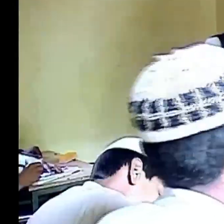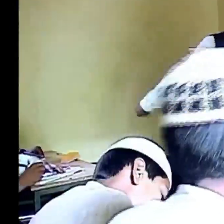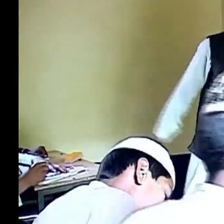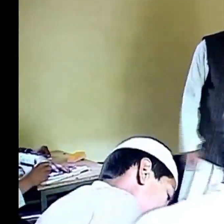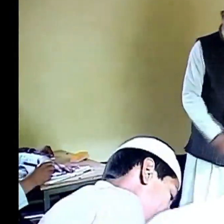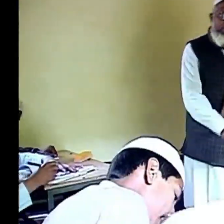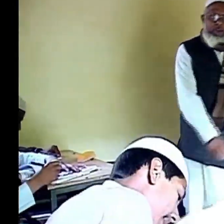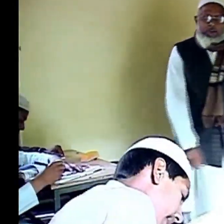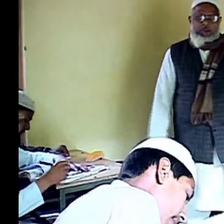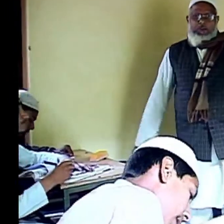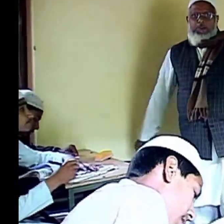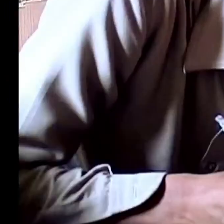मिलता फिर